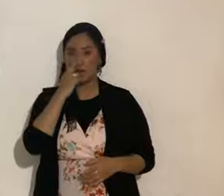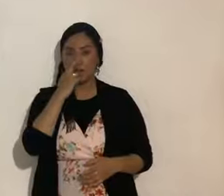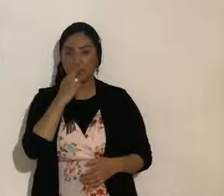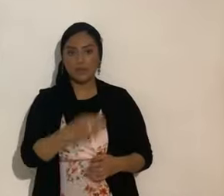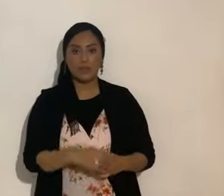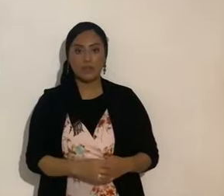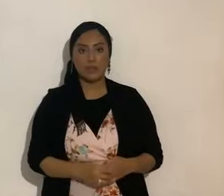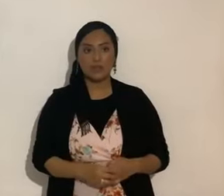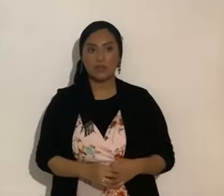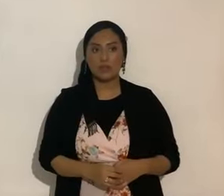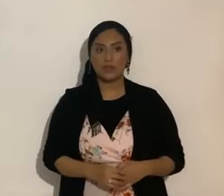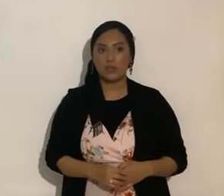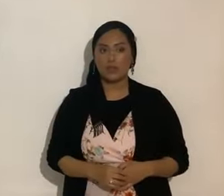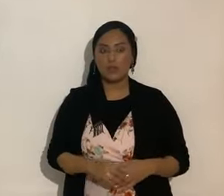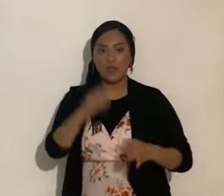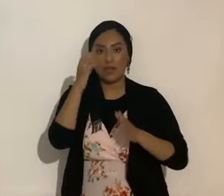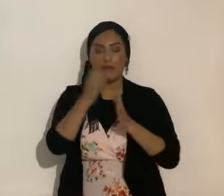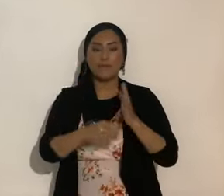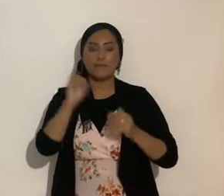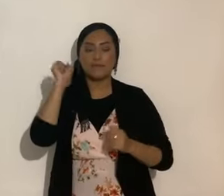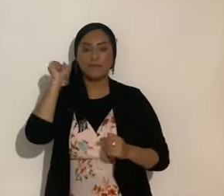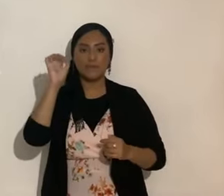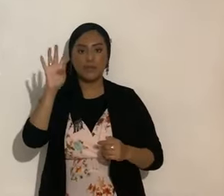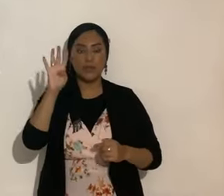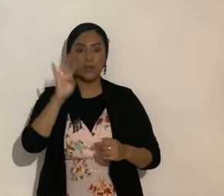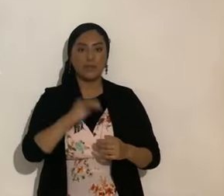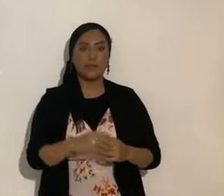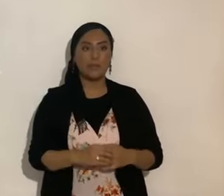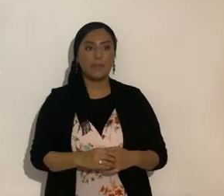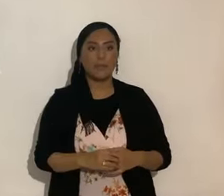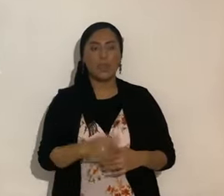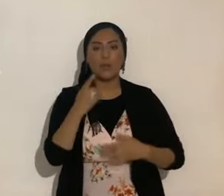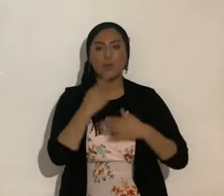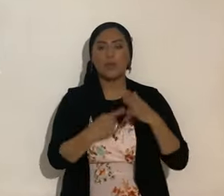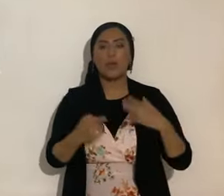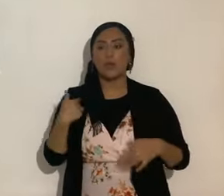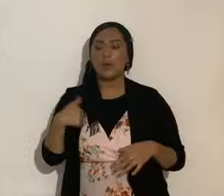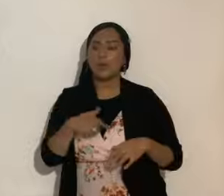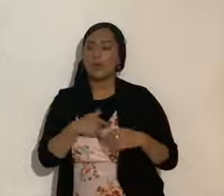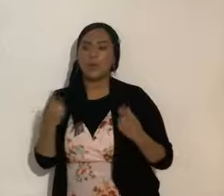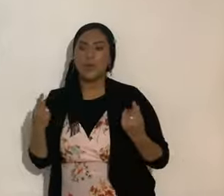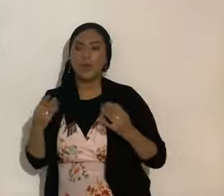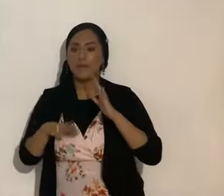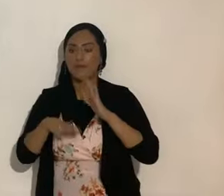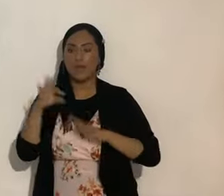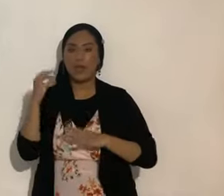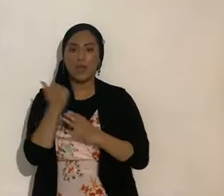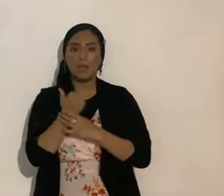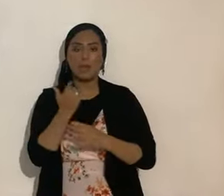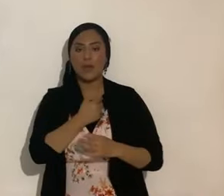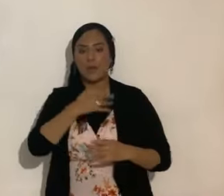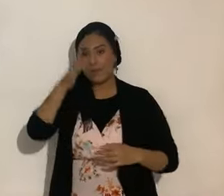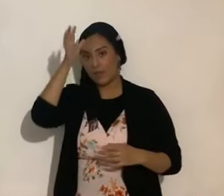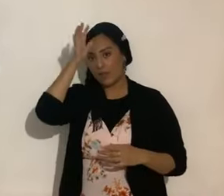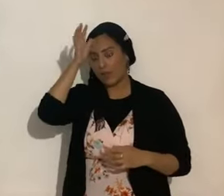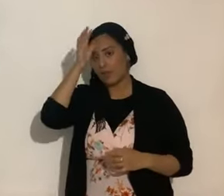¿sí? 4, 1. ¿Qué pues diremos que halló Abraham, nuestro padre según la